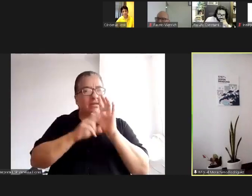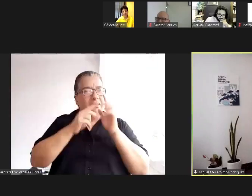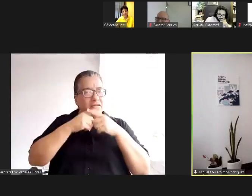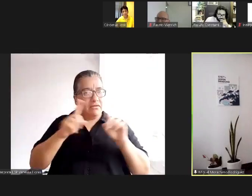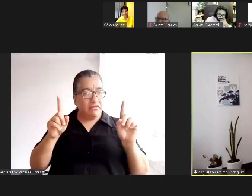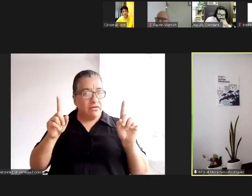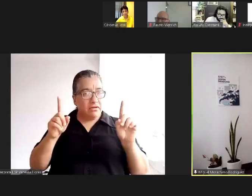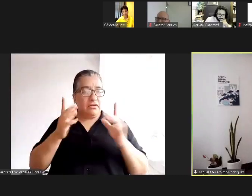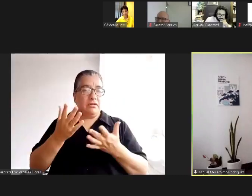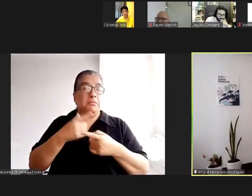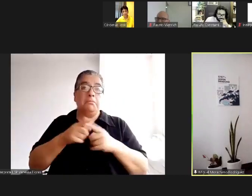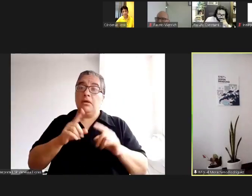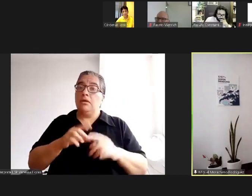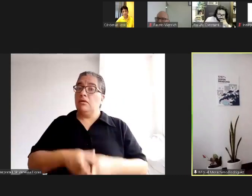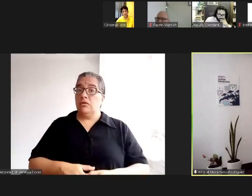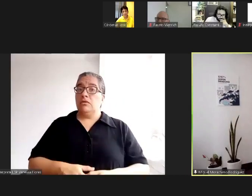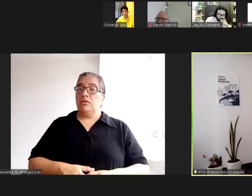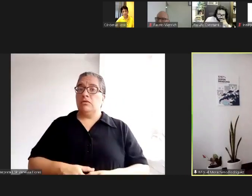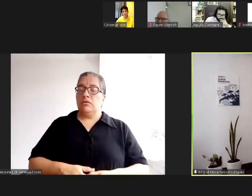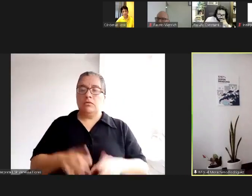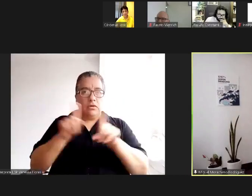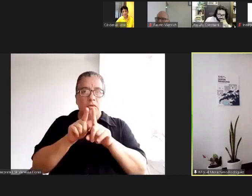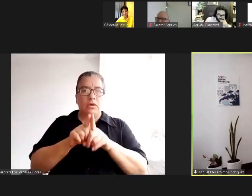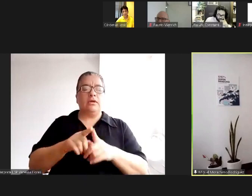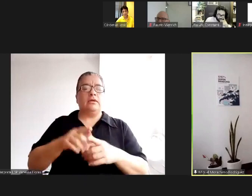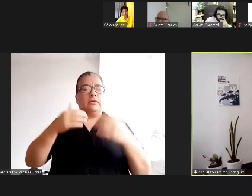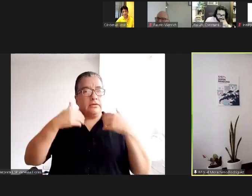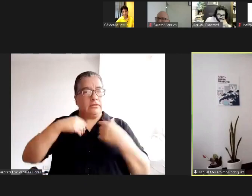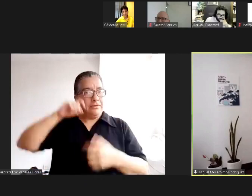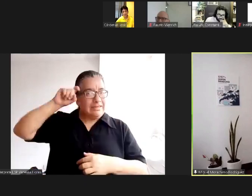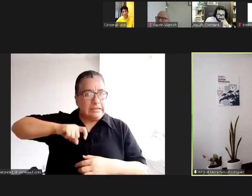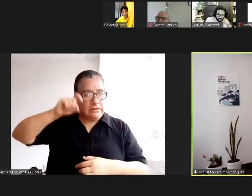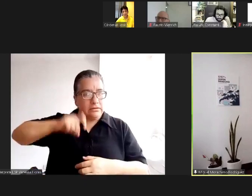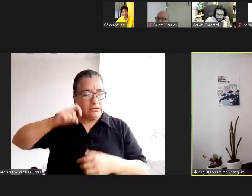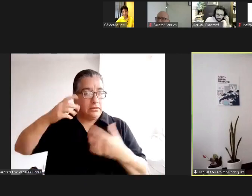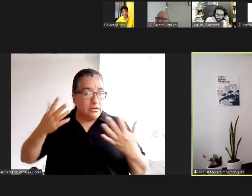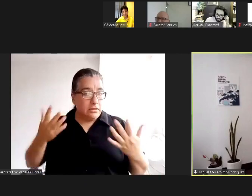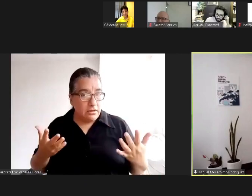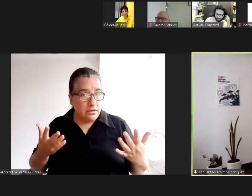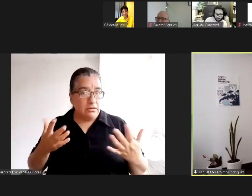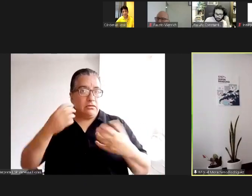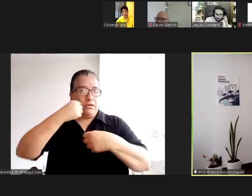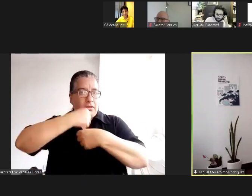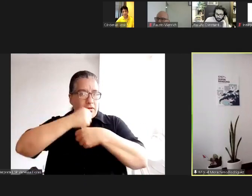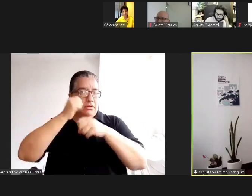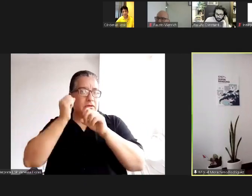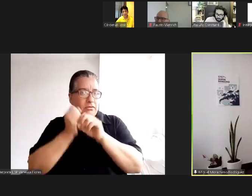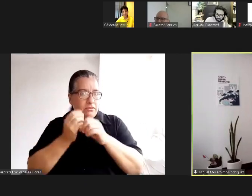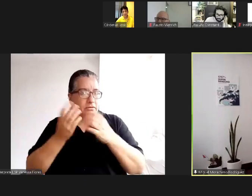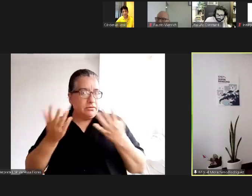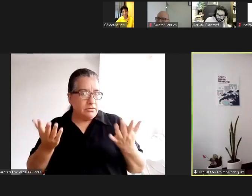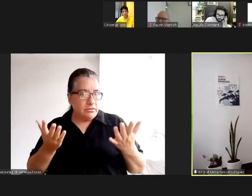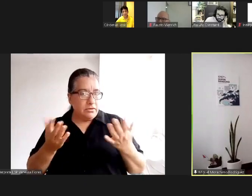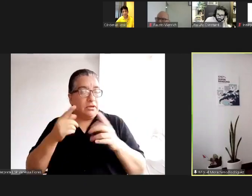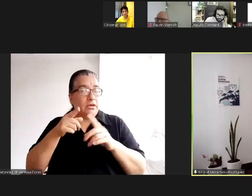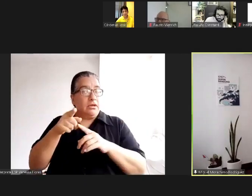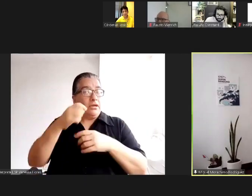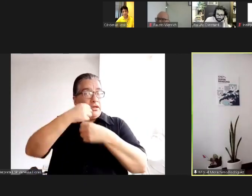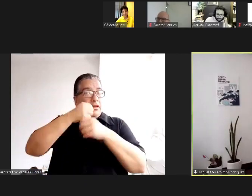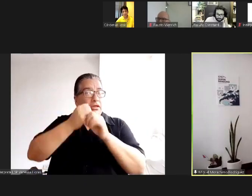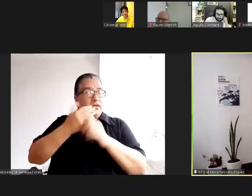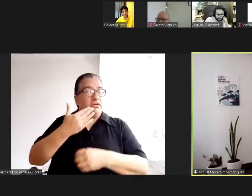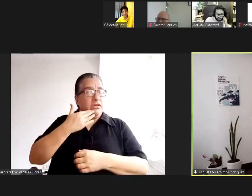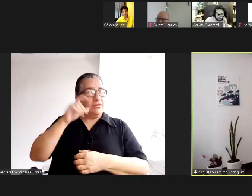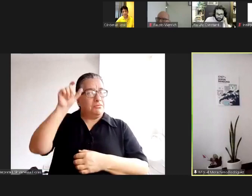esta necesidad de, estamos compensando la creación, pero no nos olvidemos que detrás de todo esto hay personas que necesitan, que tienen derechos